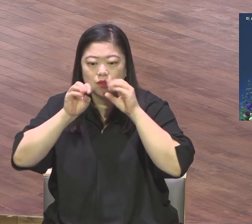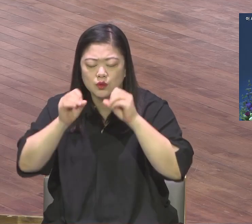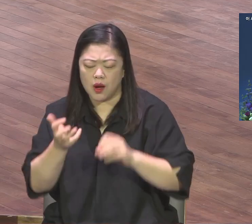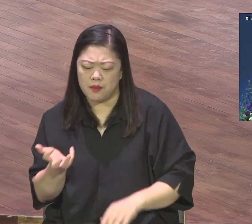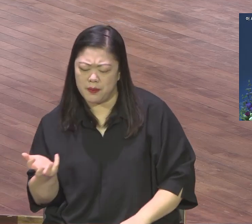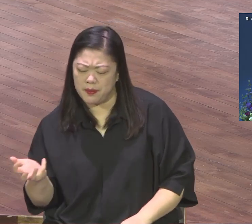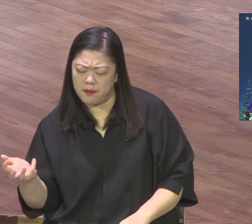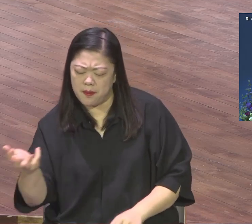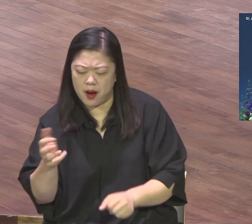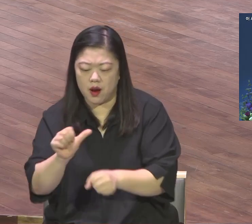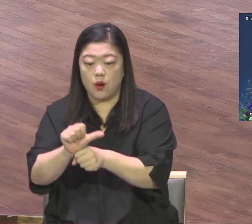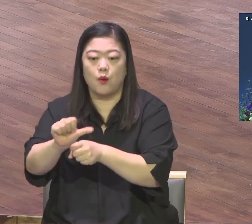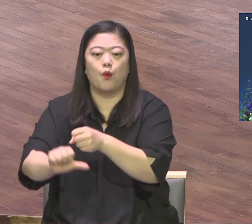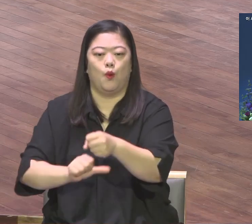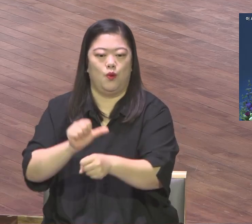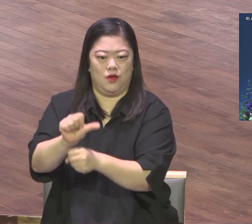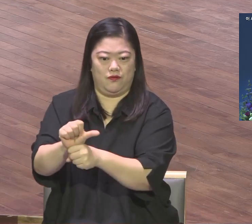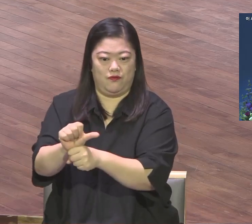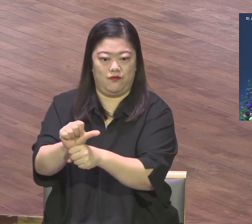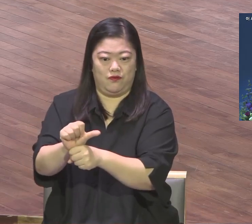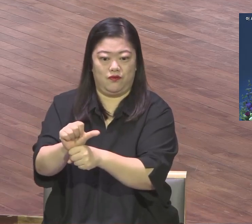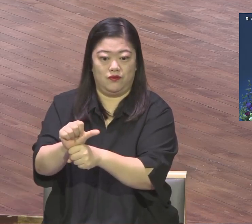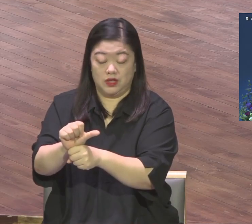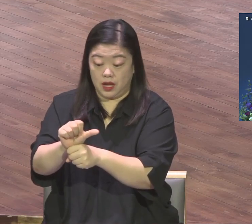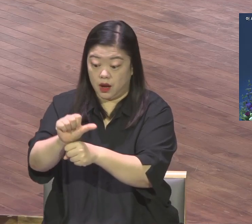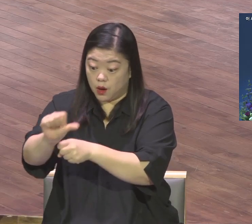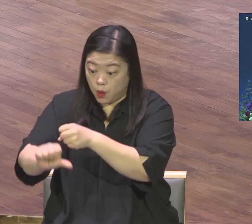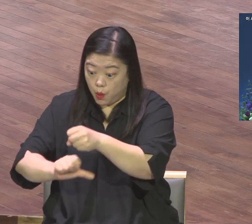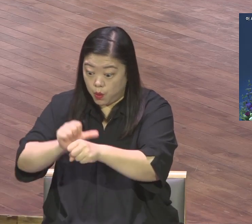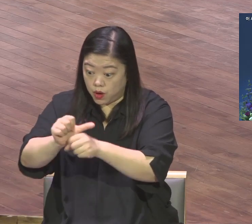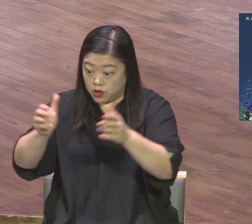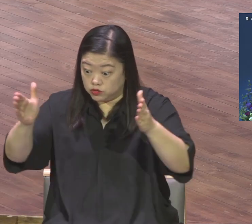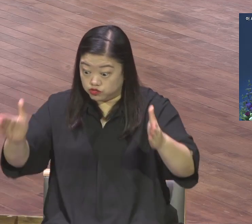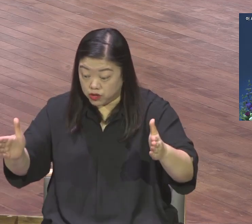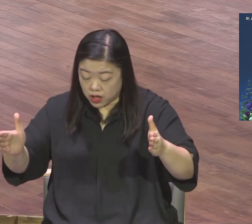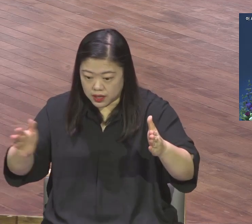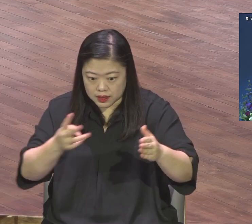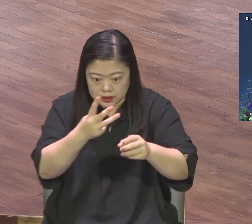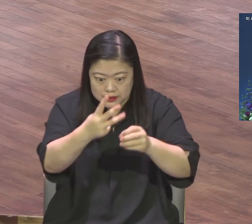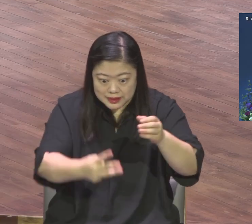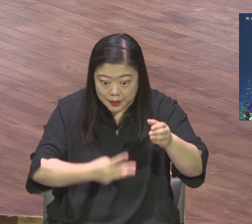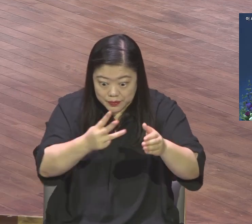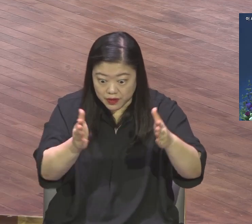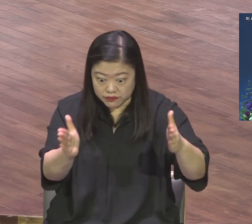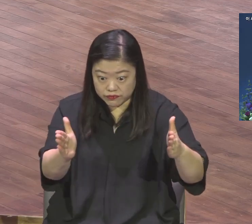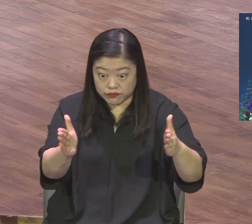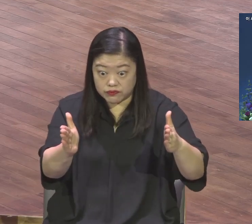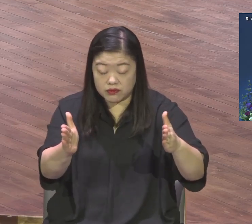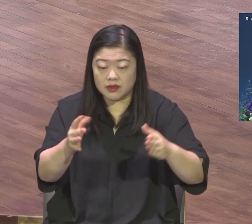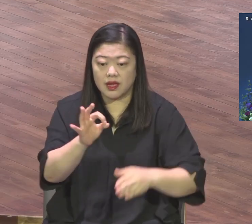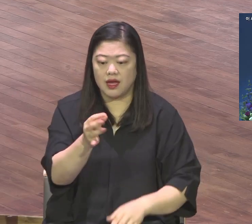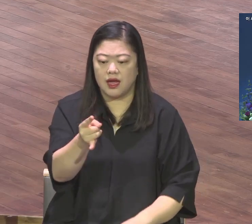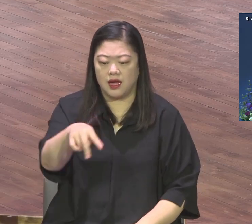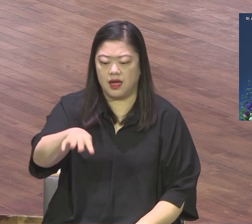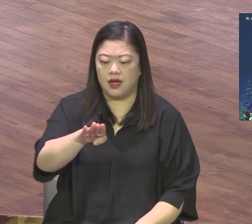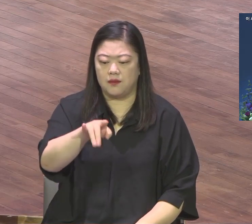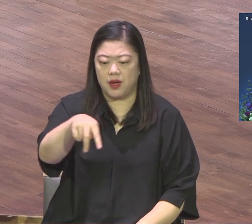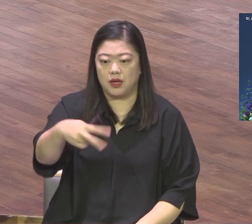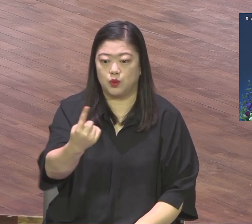중에서 3년을 그렇게 에베소에 머물면서 사역을 했을 정도로 에베소는